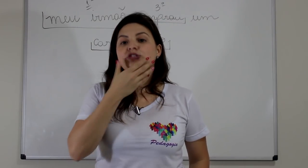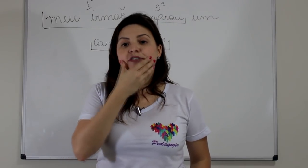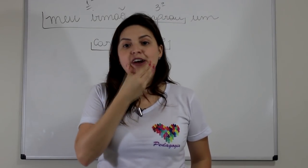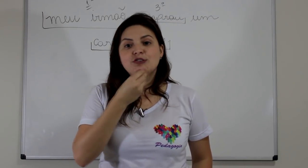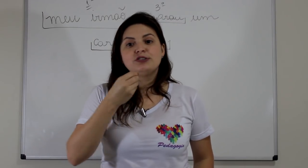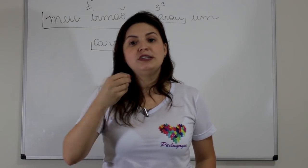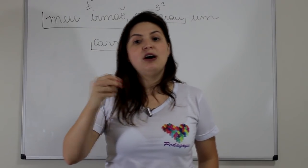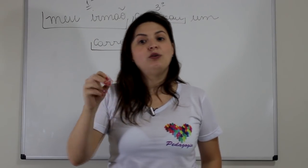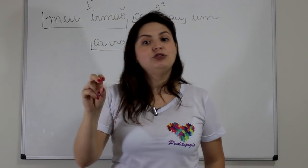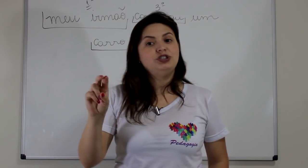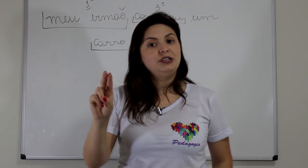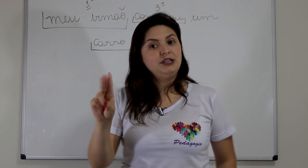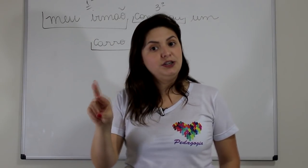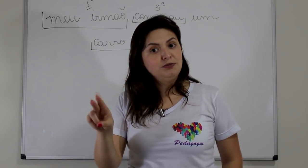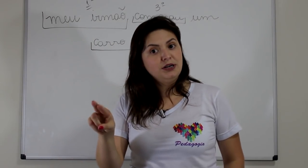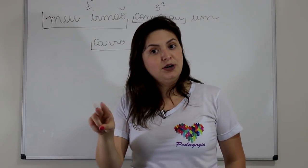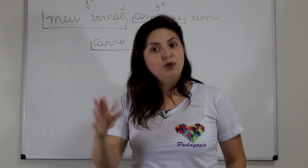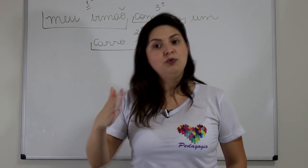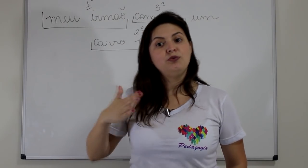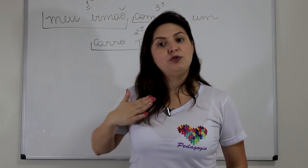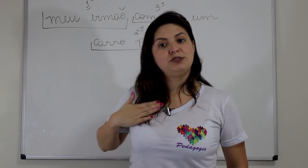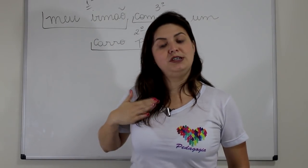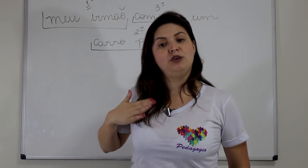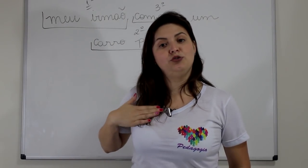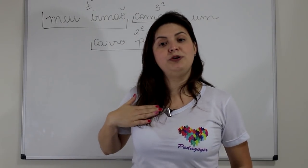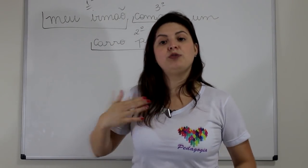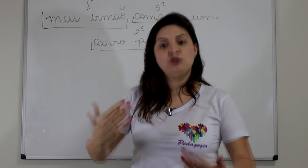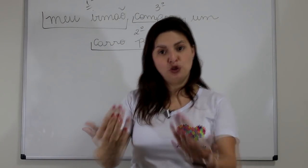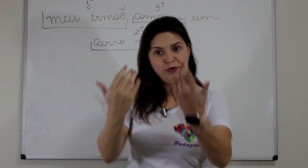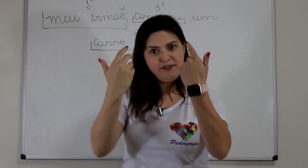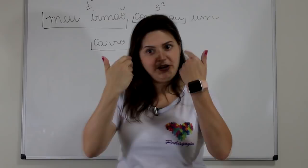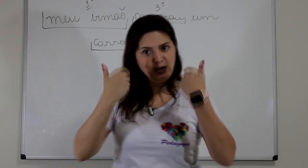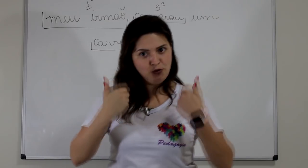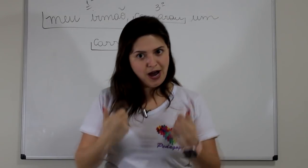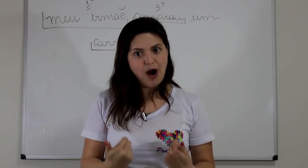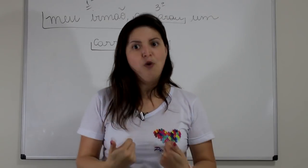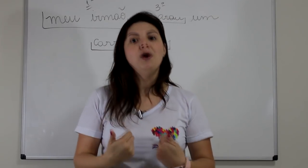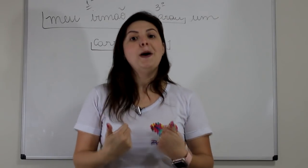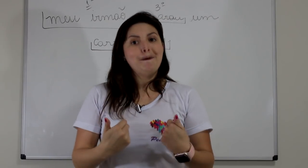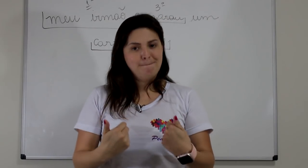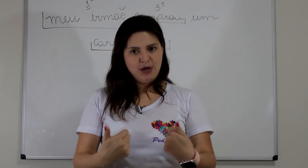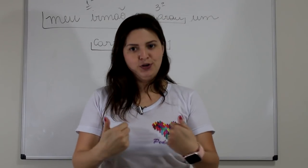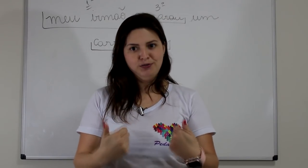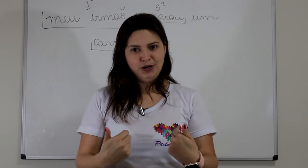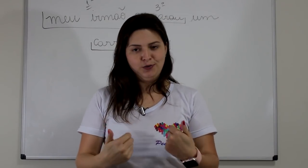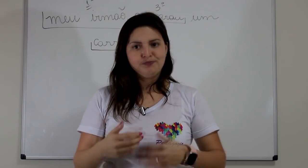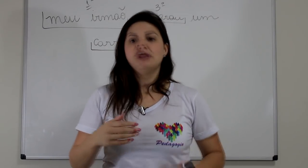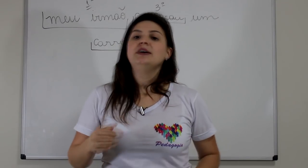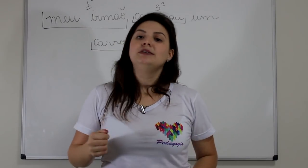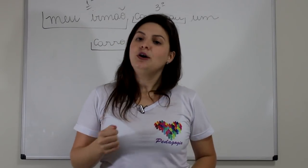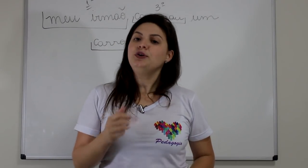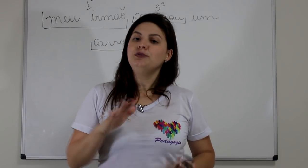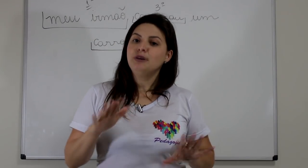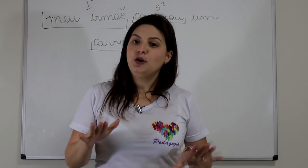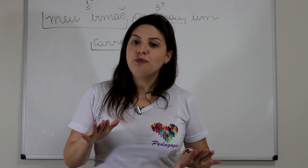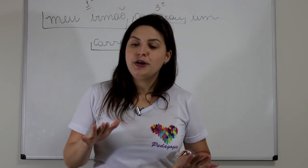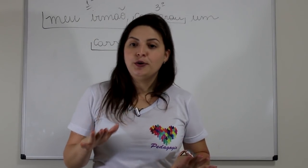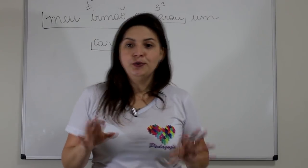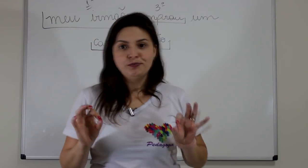já faço o sinal de irmão e o sinal do meu, que eu estou me referindo ao meu irmão. Então, irmão meu, o